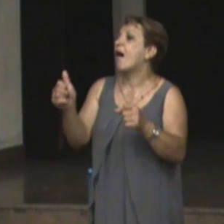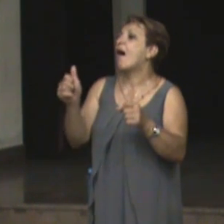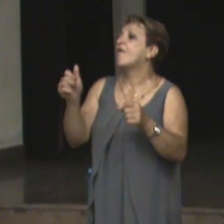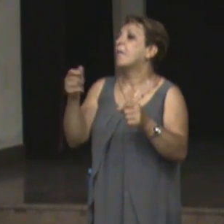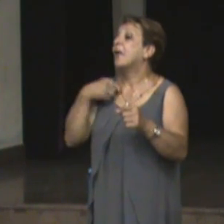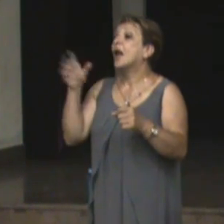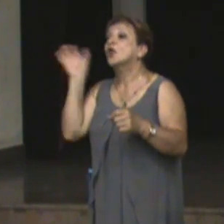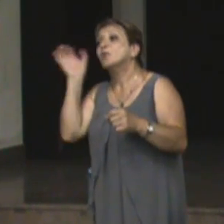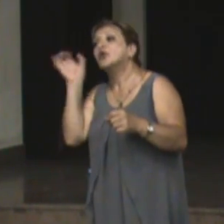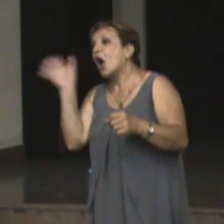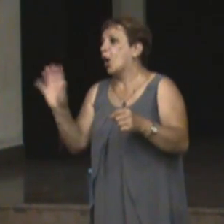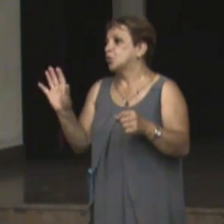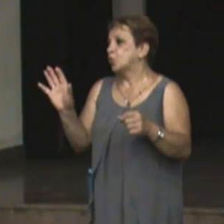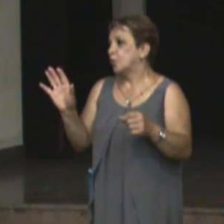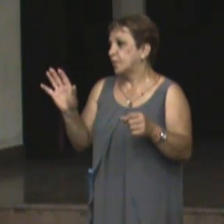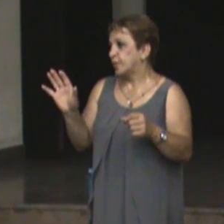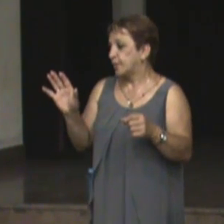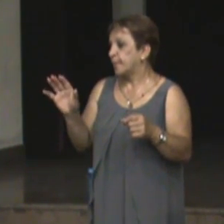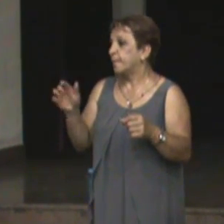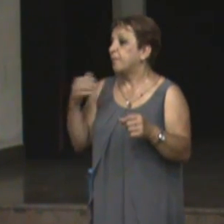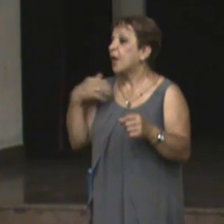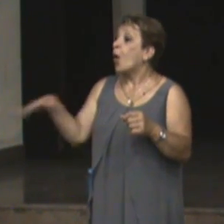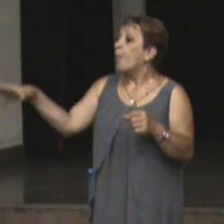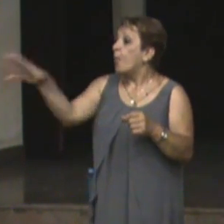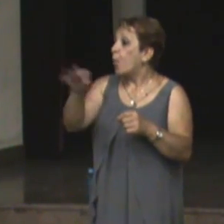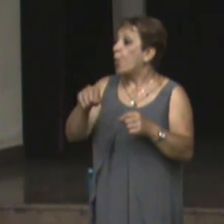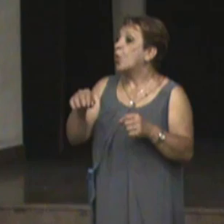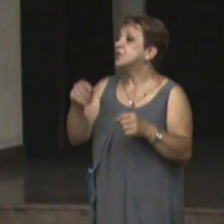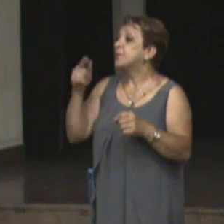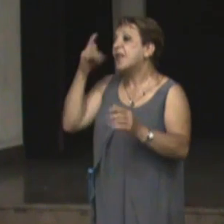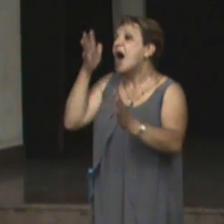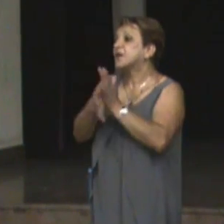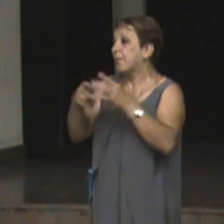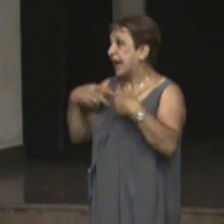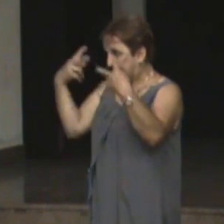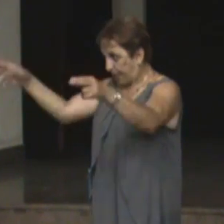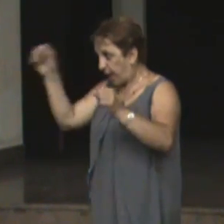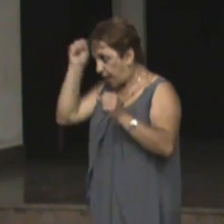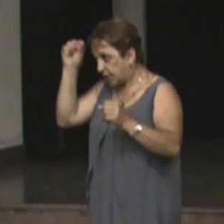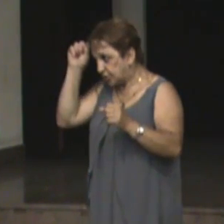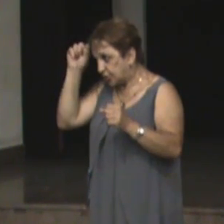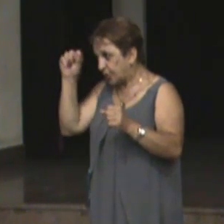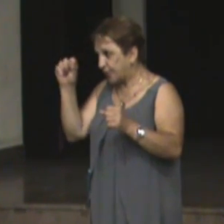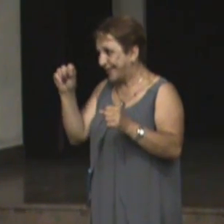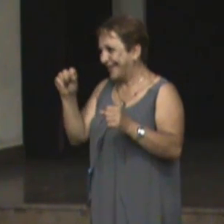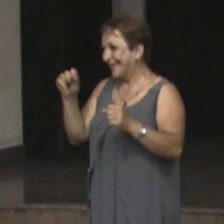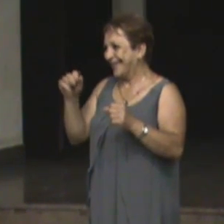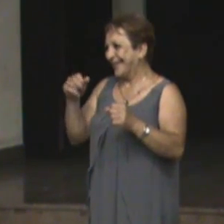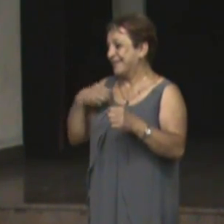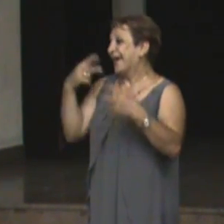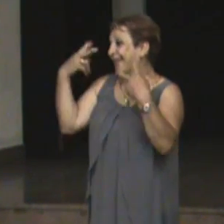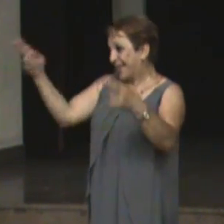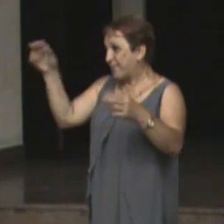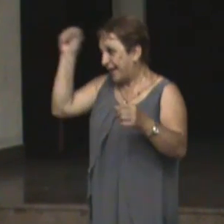Աստծո խոսքը, թե ոչ։ Արդյոք մենք նման ենք Աստծուն, որին մենք հավատում ենք։ Չէ՞ որ եթե մենք ասում ենք հավատում